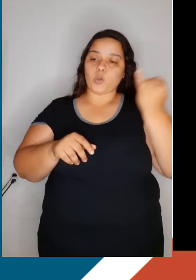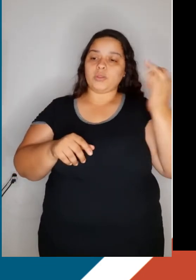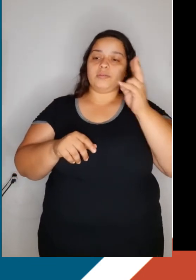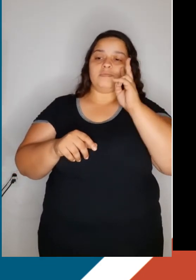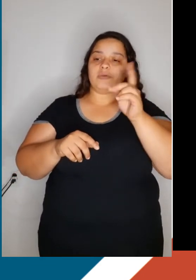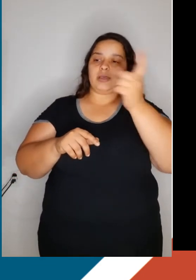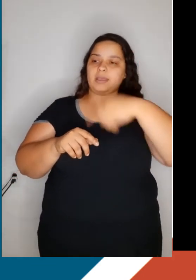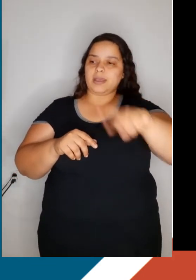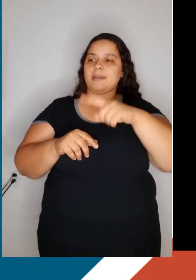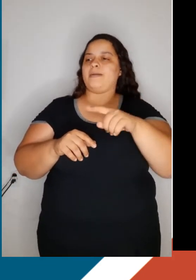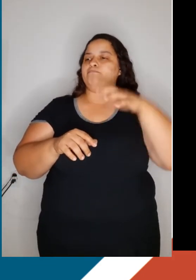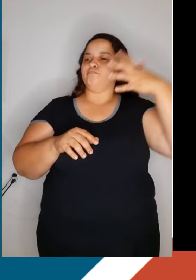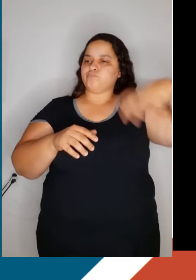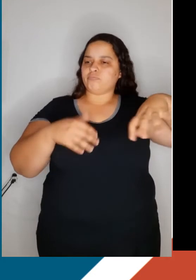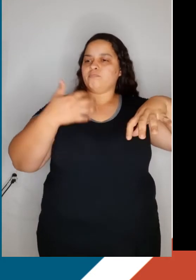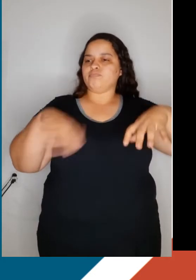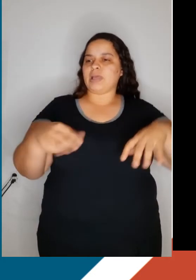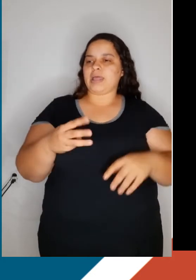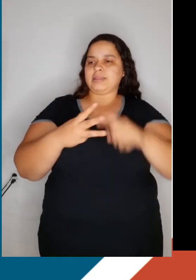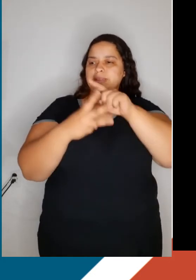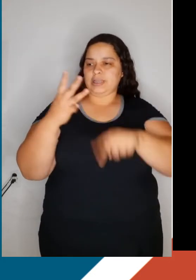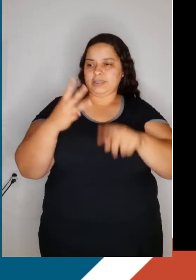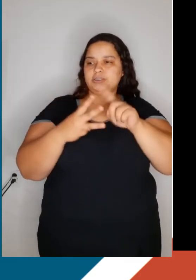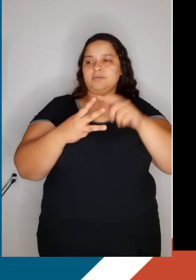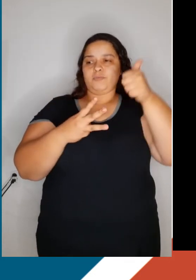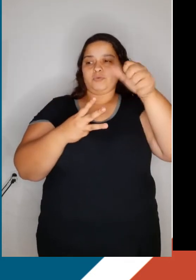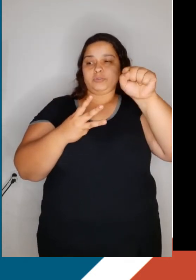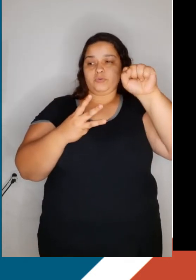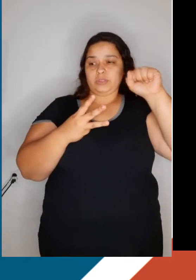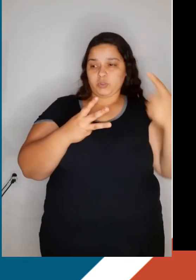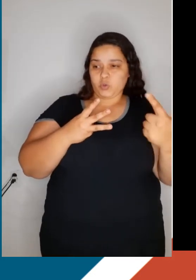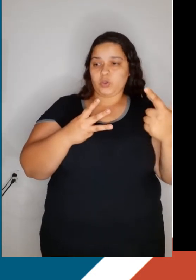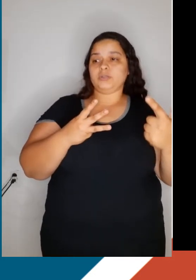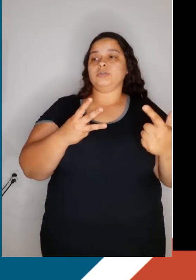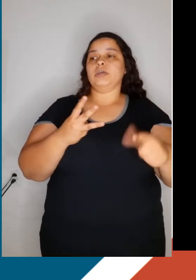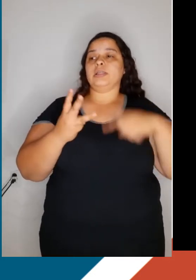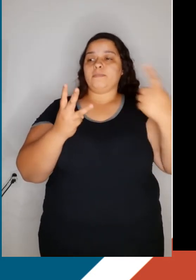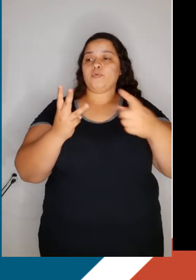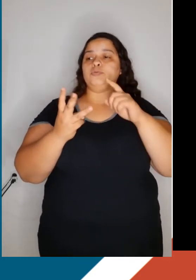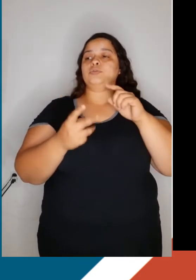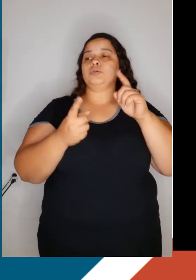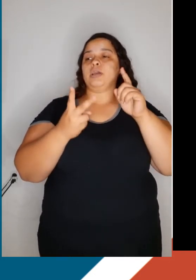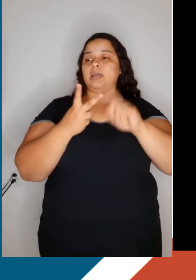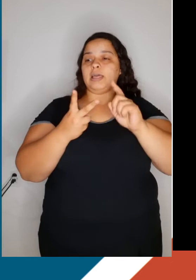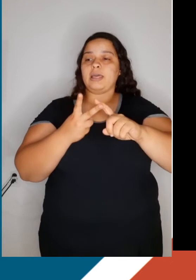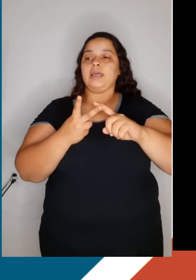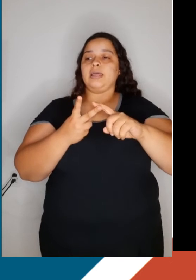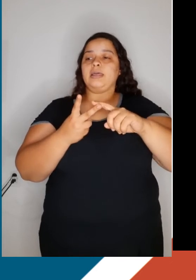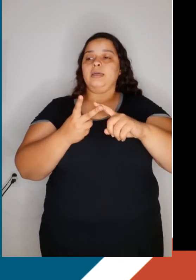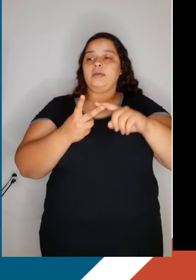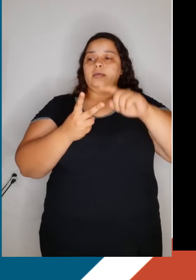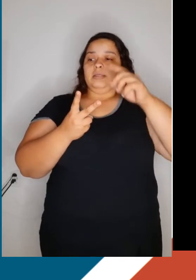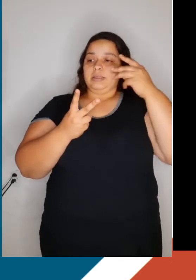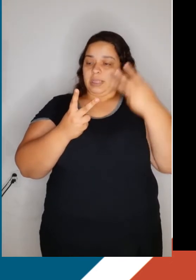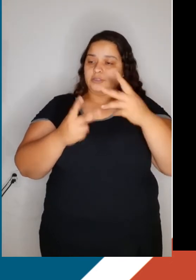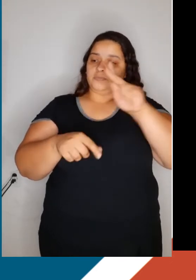esses blocos, a Tríplice Aliança, que se forma em 1882, e a Tríplice Entente, de 1907, são blocos que